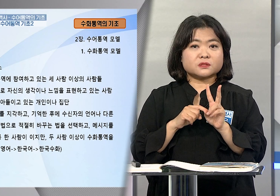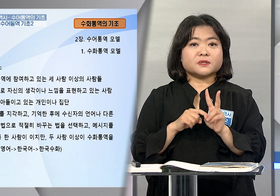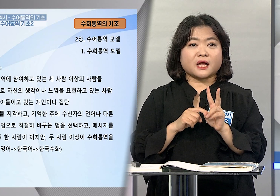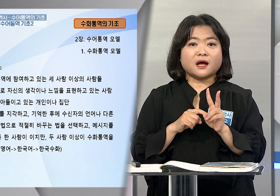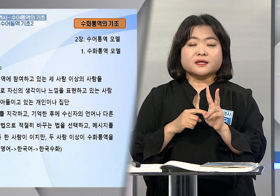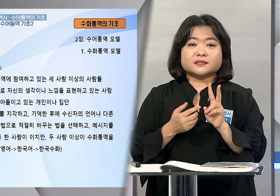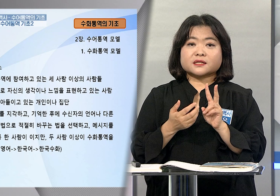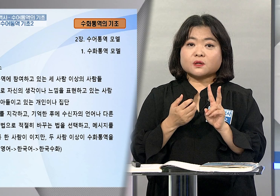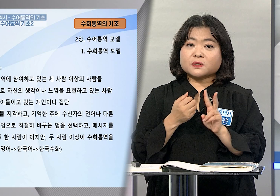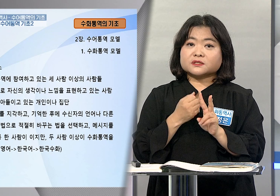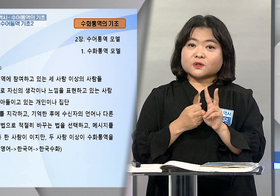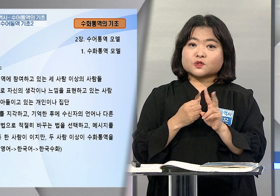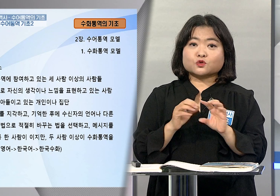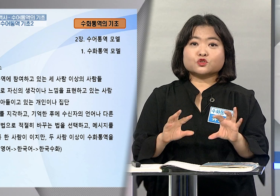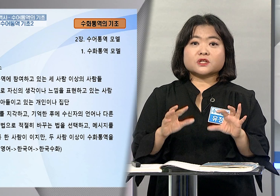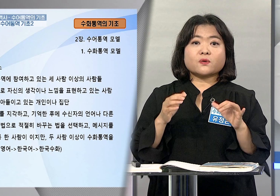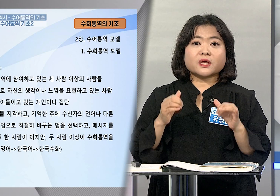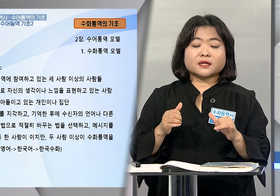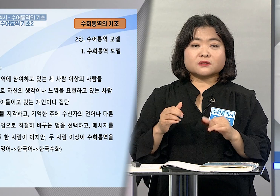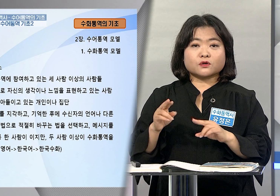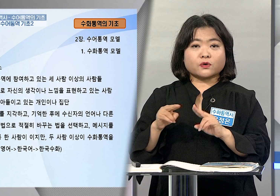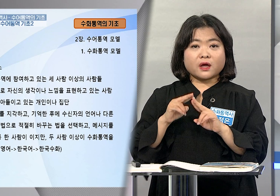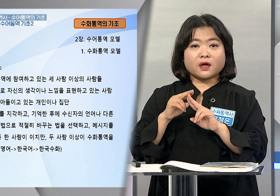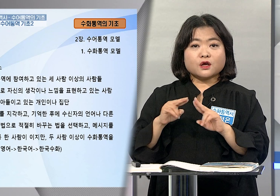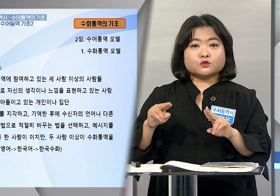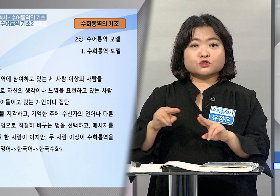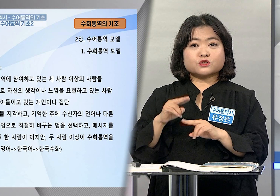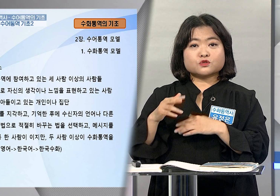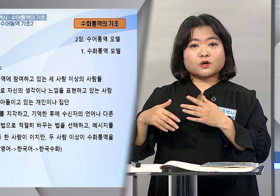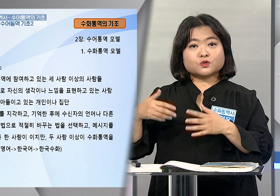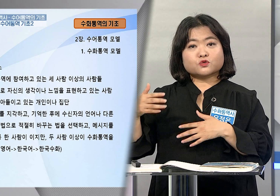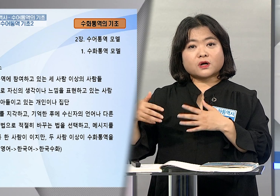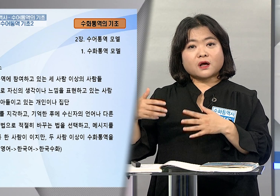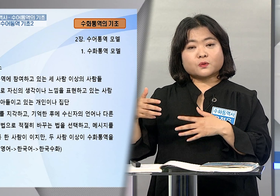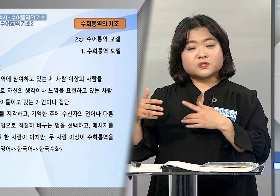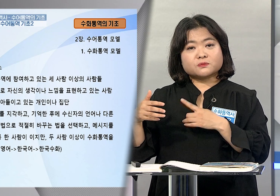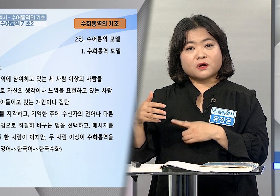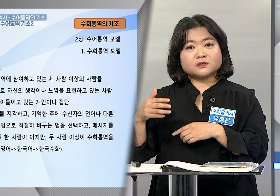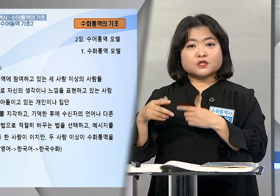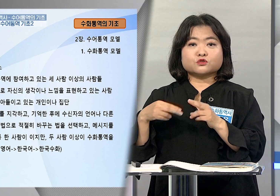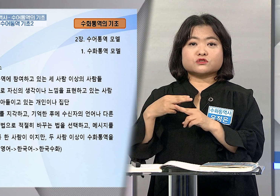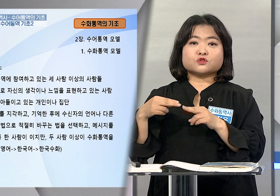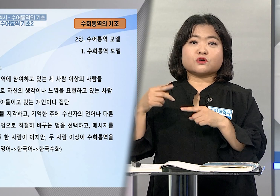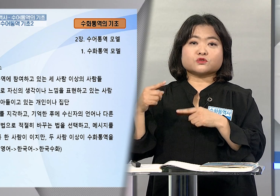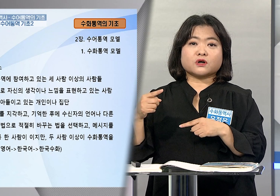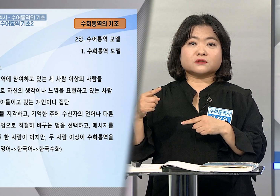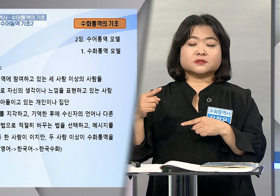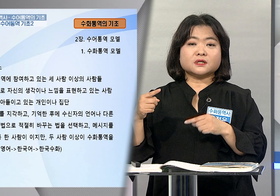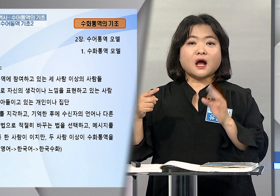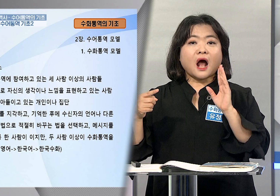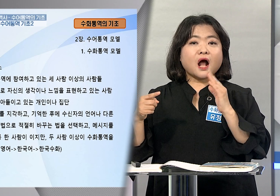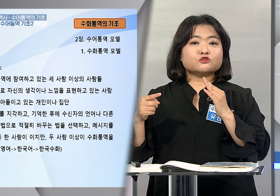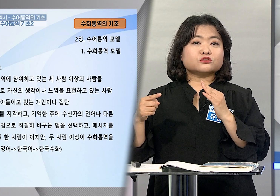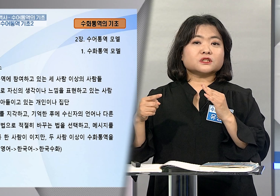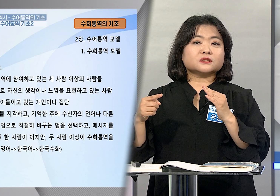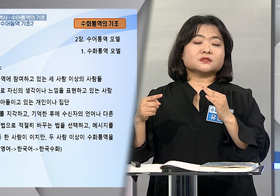있습니다. 제가 설명드렸죠. 국제회의 같은 경우에 국제수화로 수화를 하고 있으면 이 국제수화를